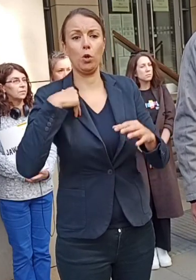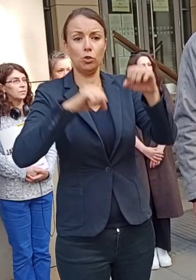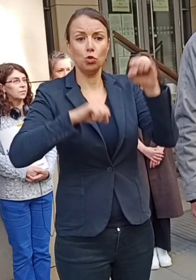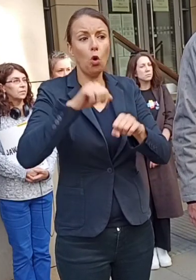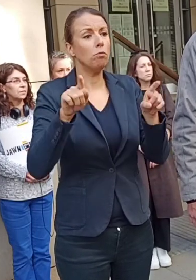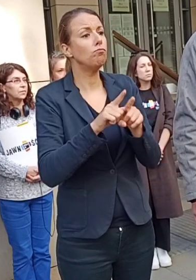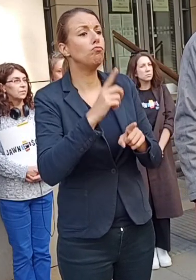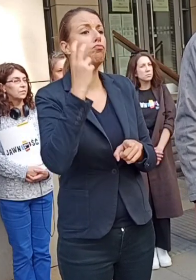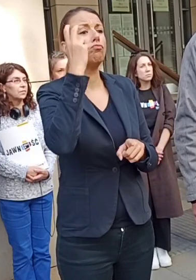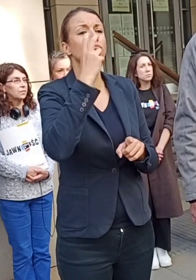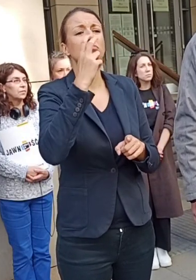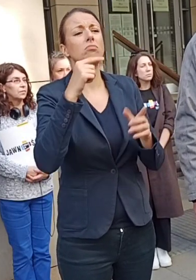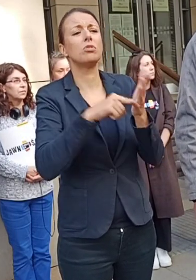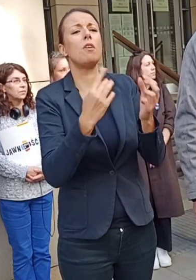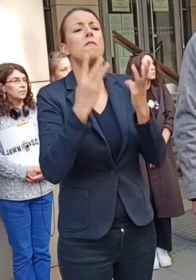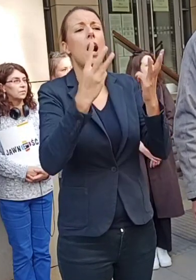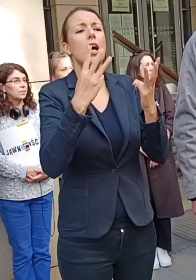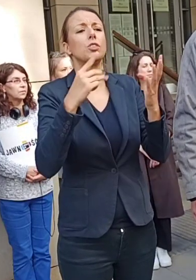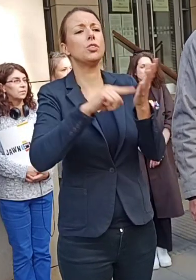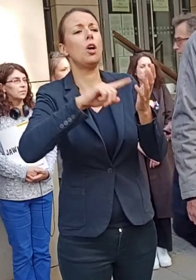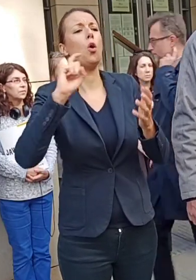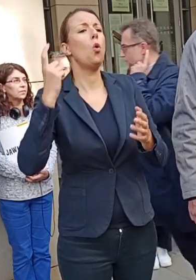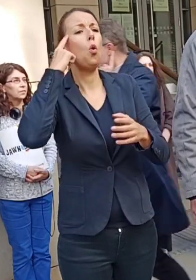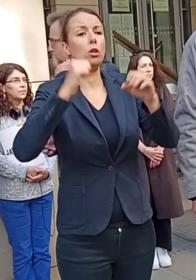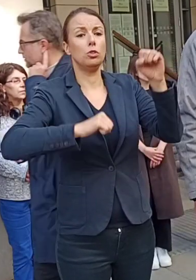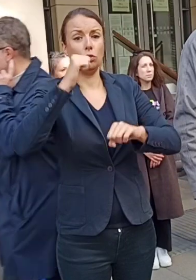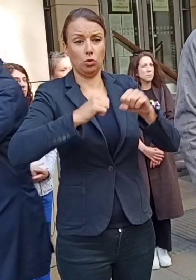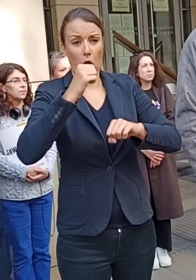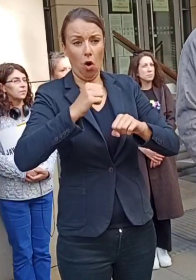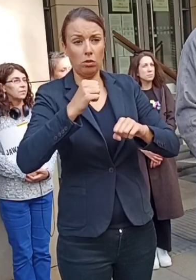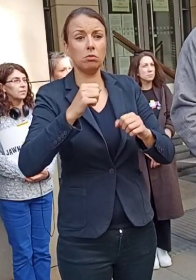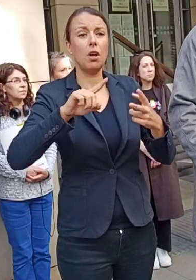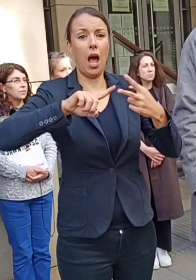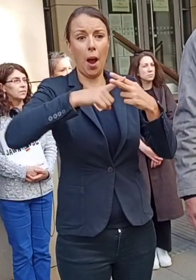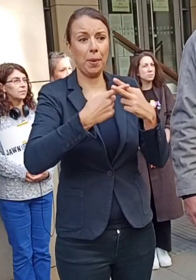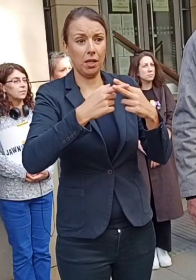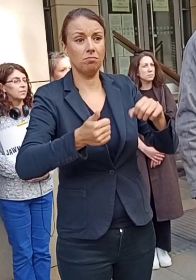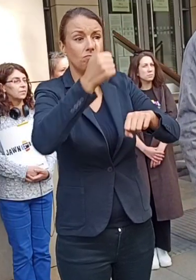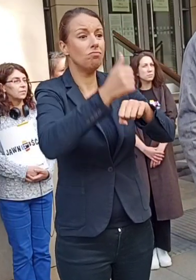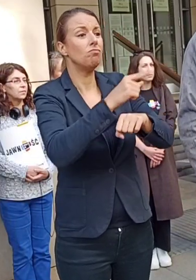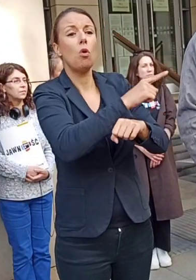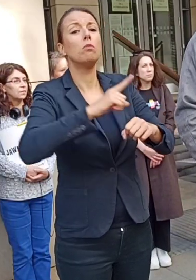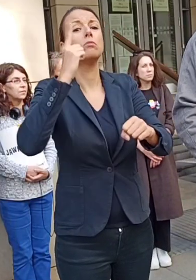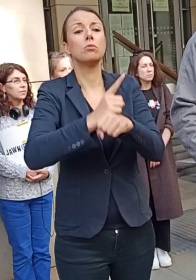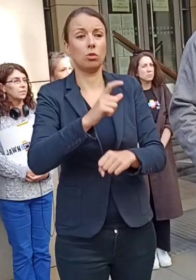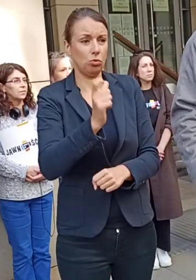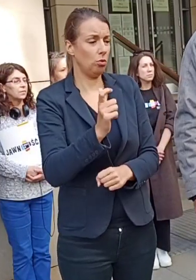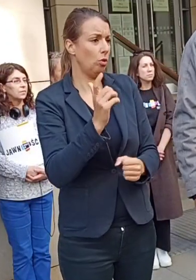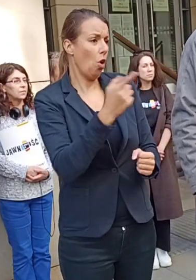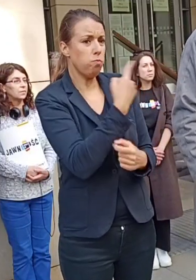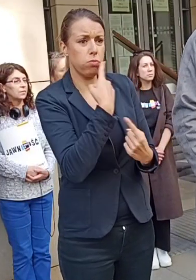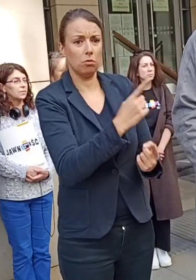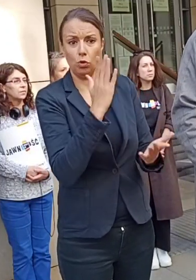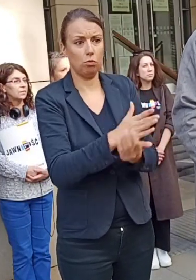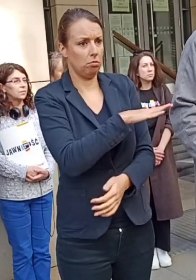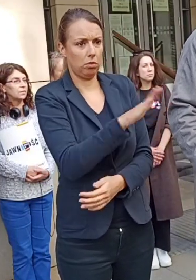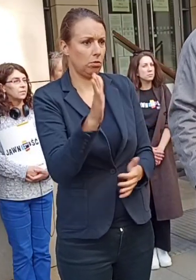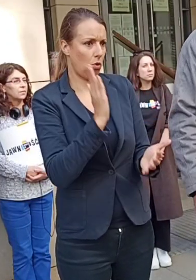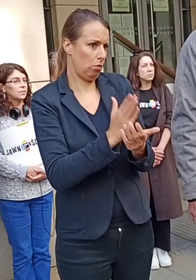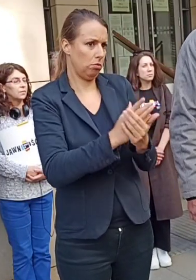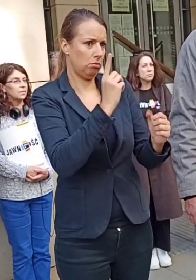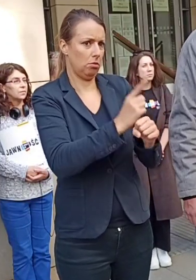wyrok zapadł Naczelnym Sądem Administracyjnym. Bo Naczelny Sąd Administracyjny wskazał, że już to wszystko jest rozstrzygnięte. Że już nie jest jasne, że